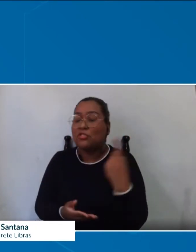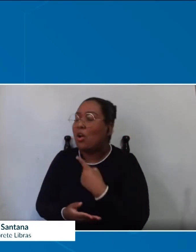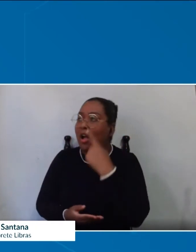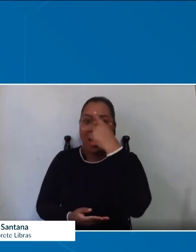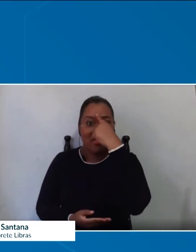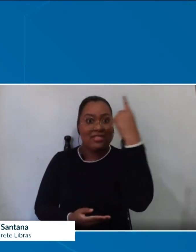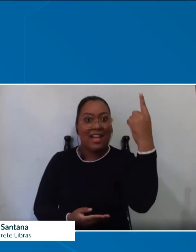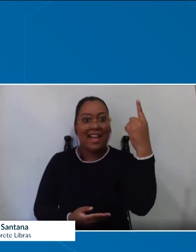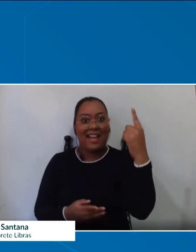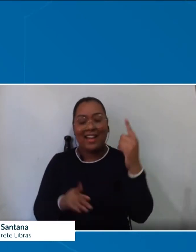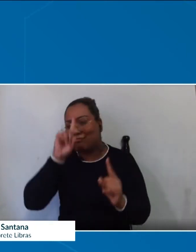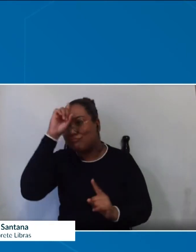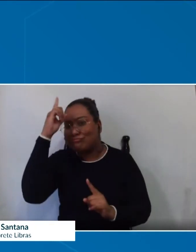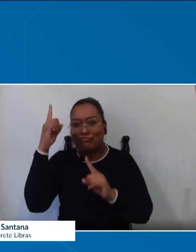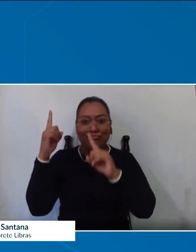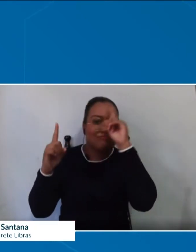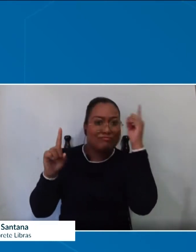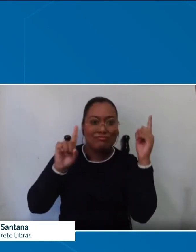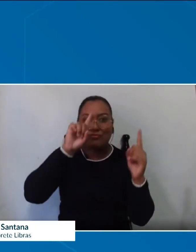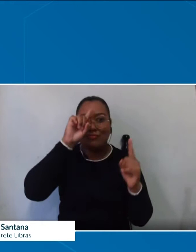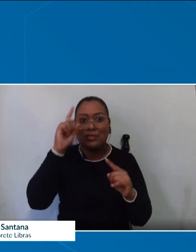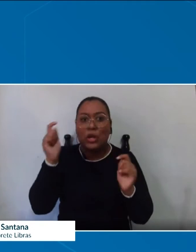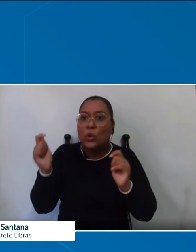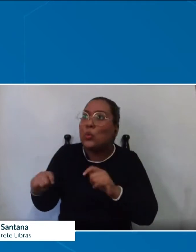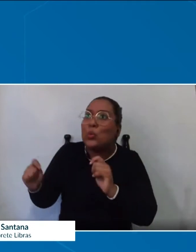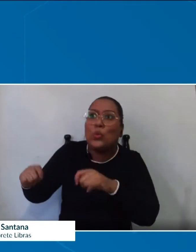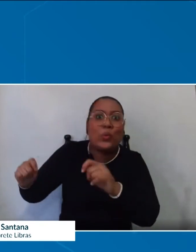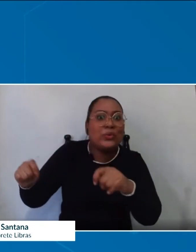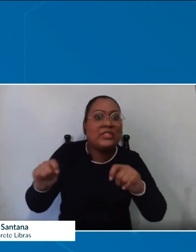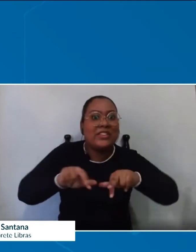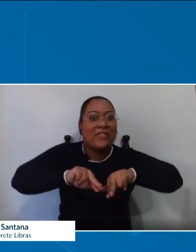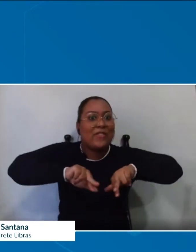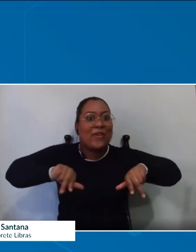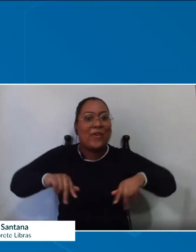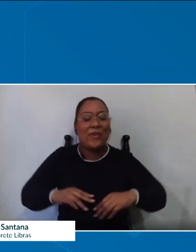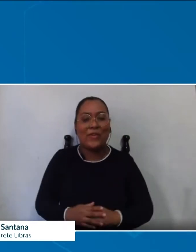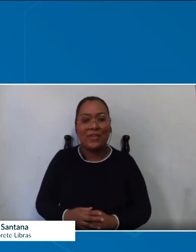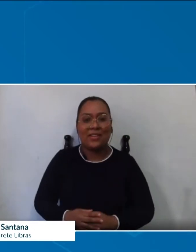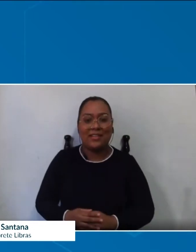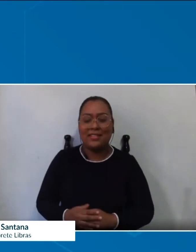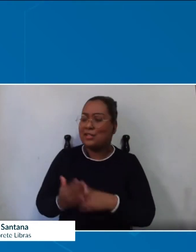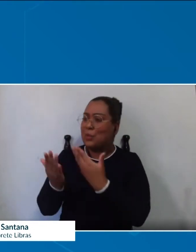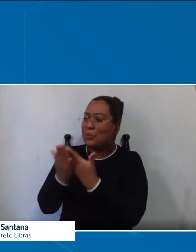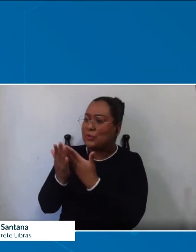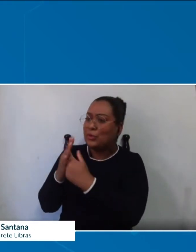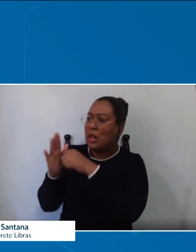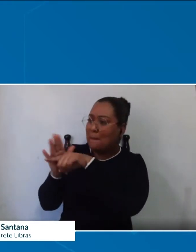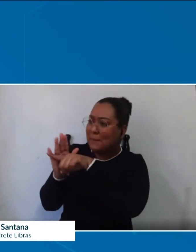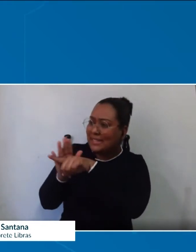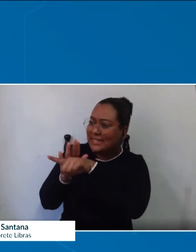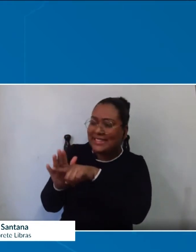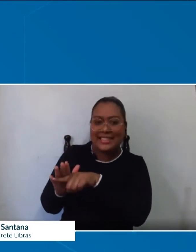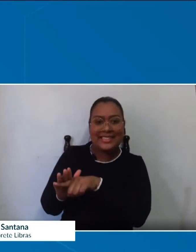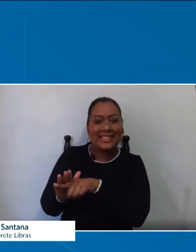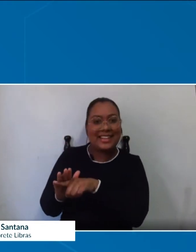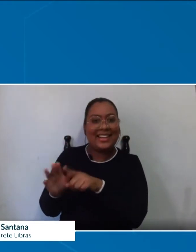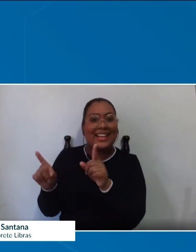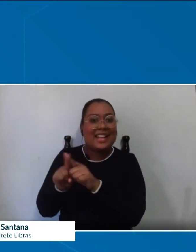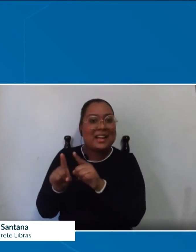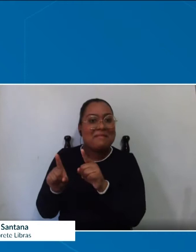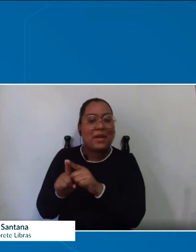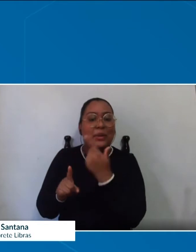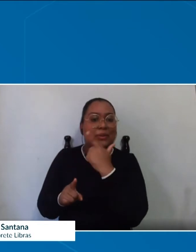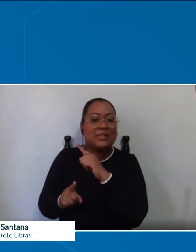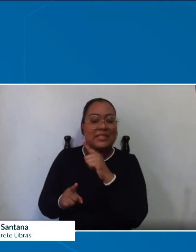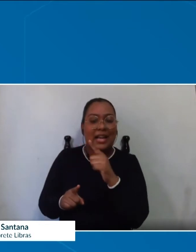gente começa a ver possibilidades de fazer estudos e aproveitar ou